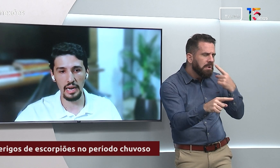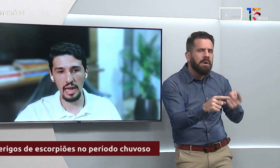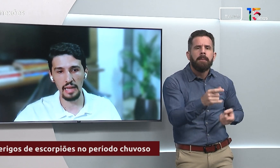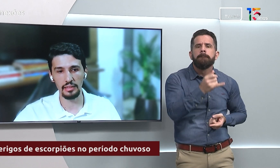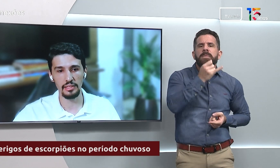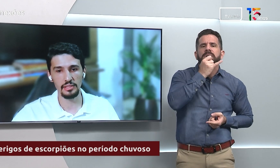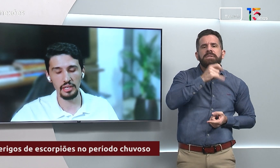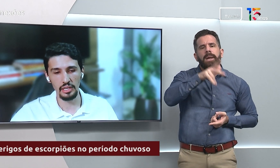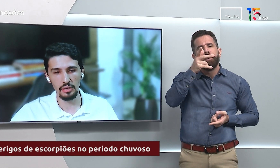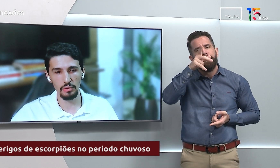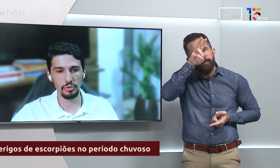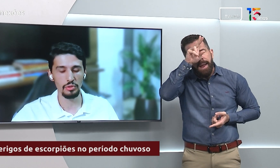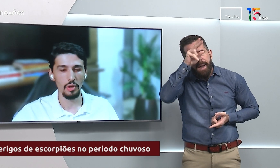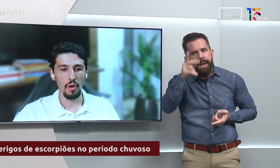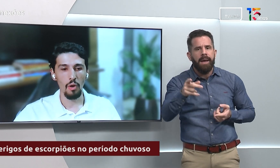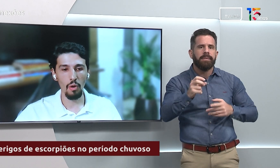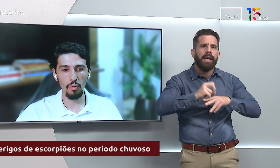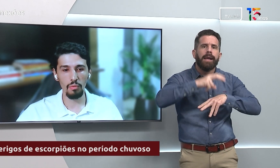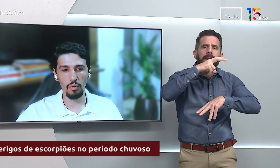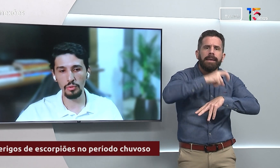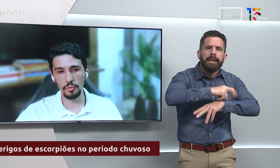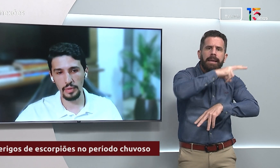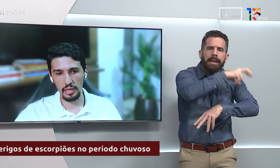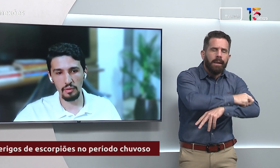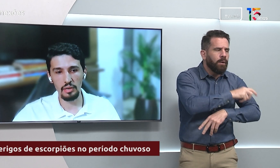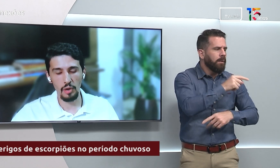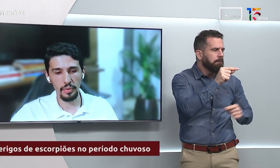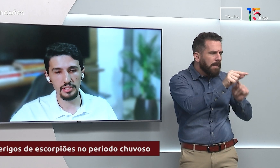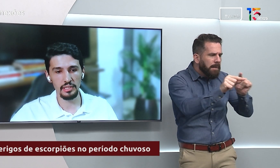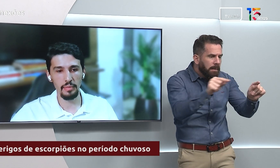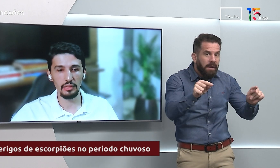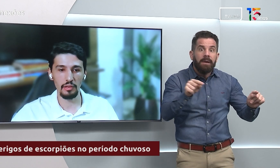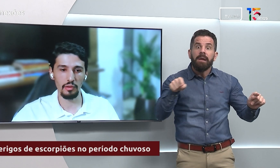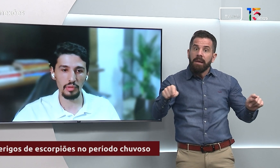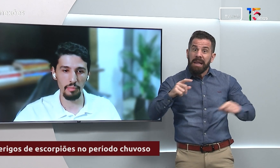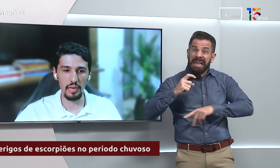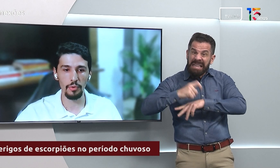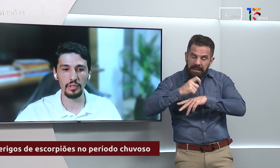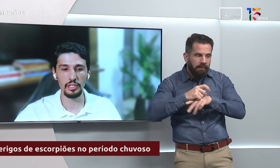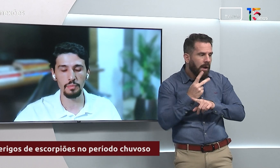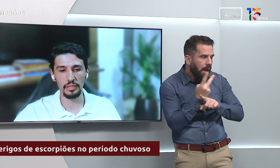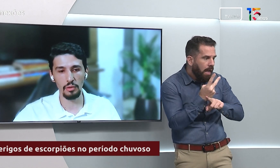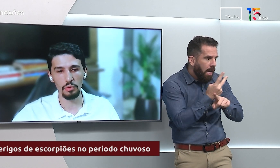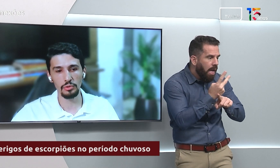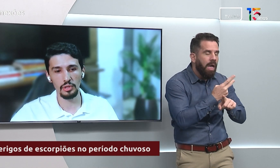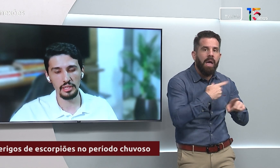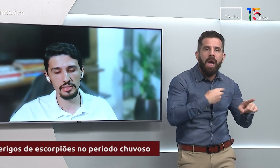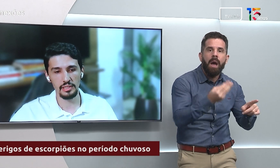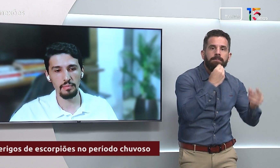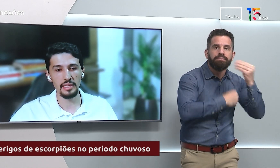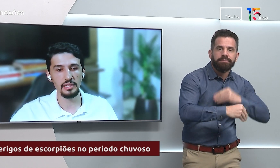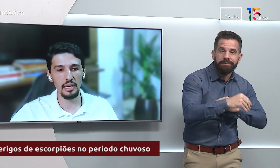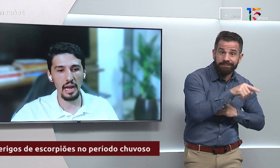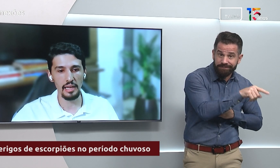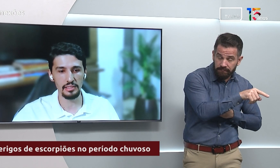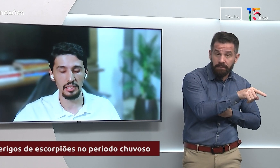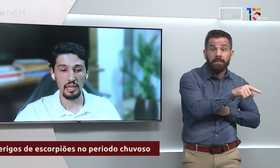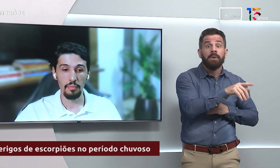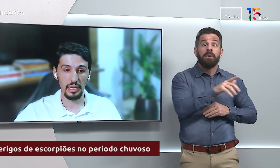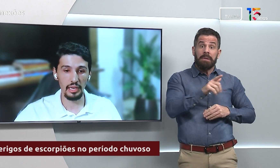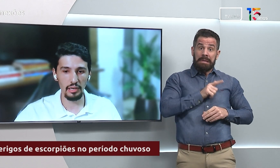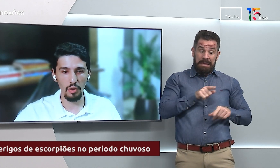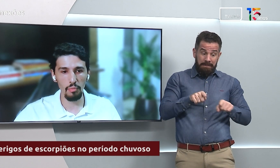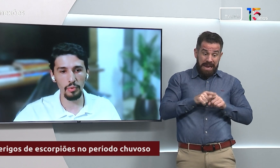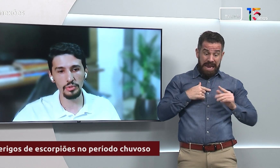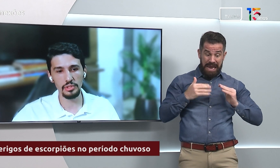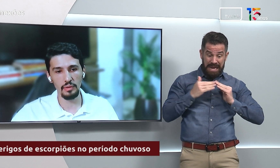exemplo, baratas, grilos ou outro pequeno animal para se alimentar. Então, também é importante manter o controle desses animais em casa